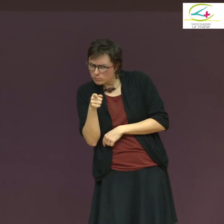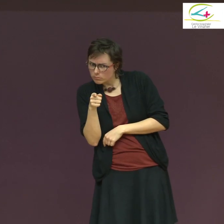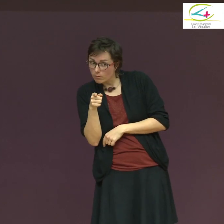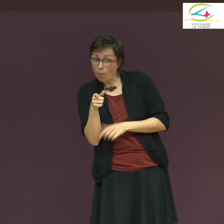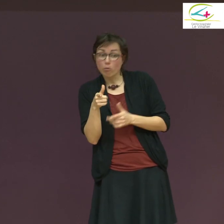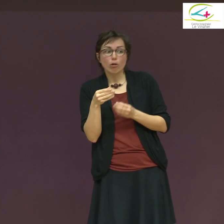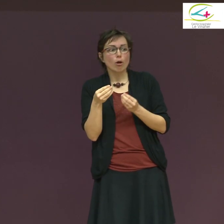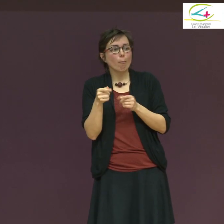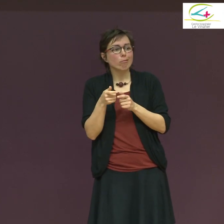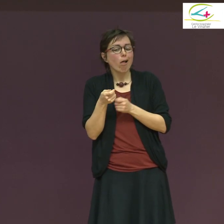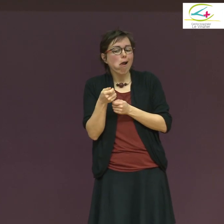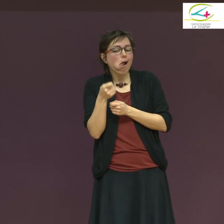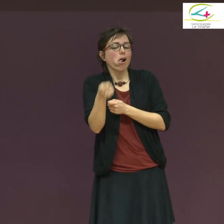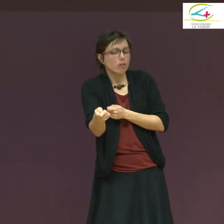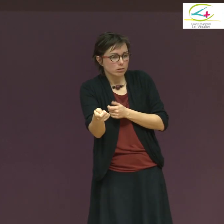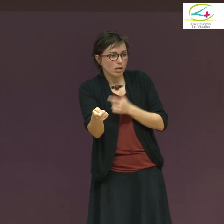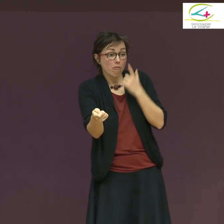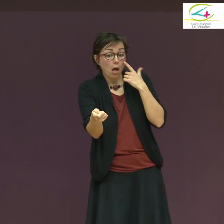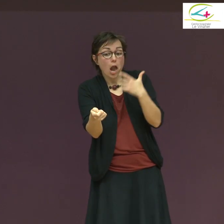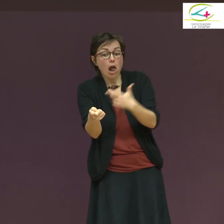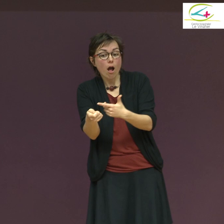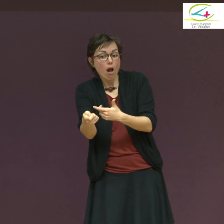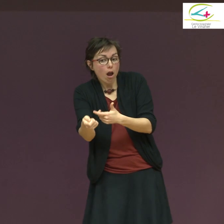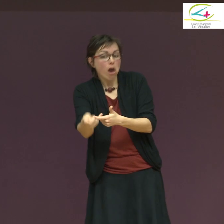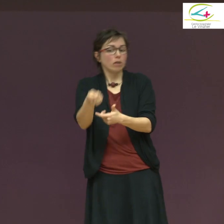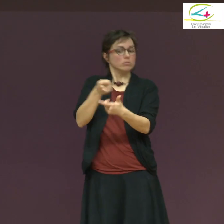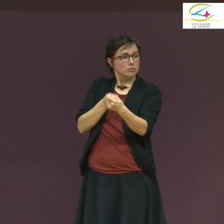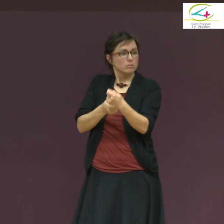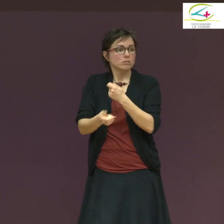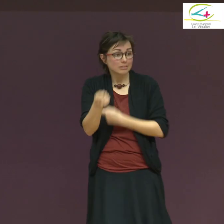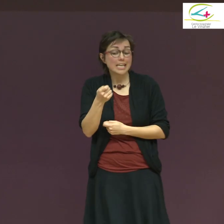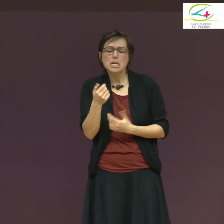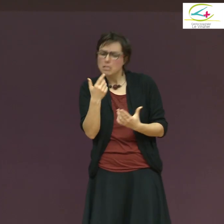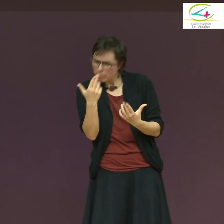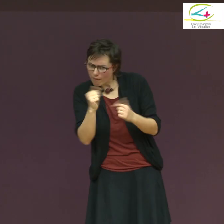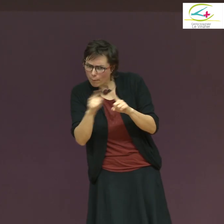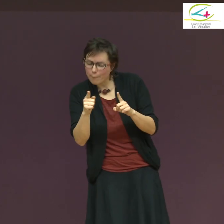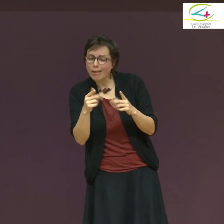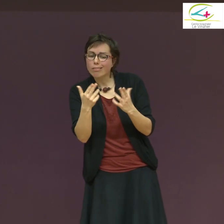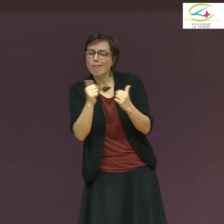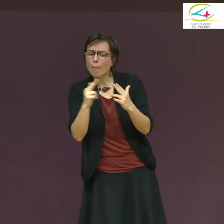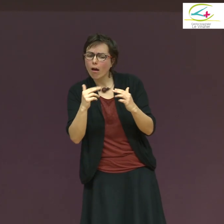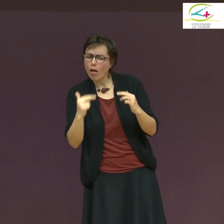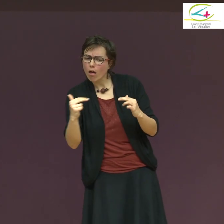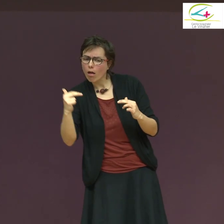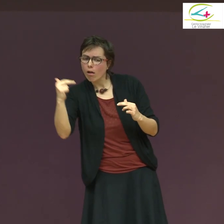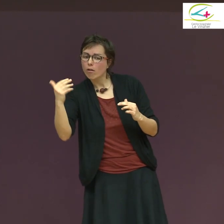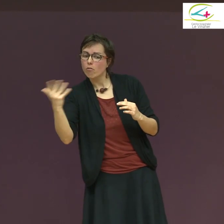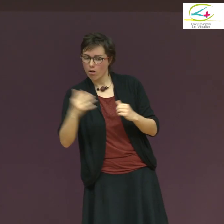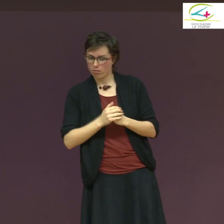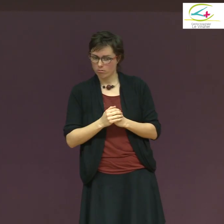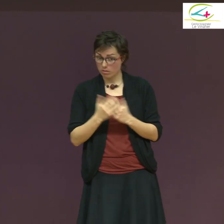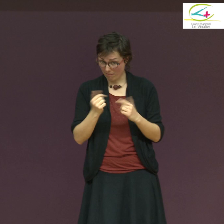Enclencher l'échange jusqu'à, éventuellement, tu vas pas bien, jusqu'à quel point? Jusqu'au point d'avoir des